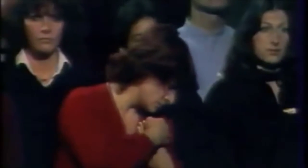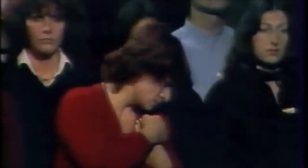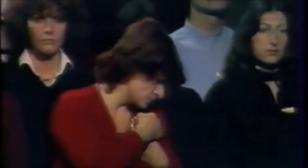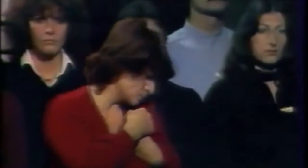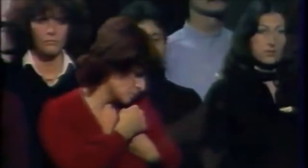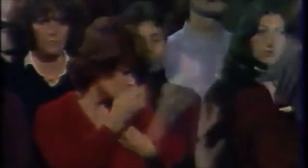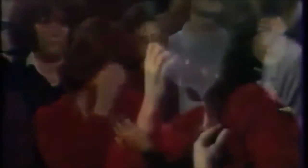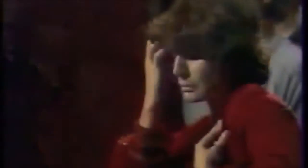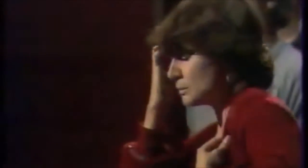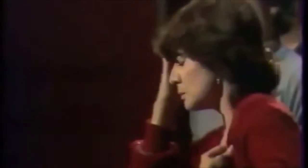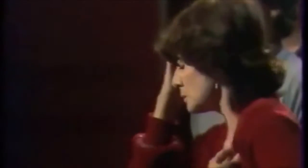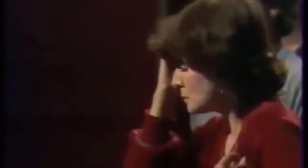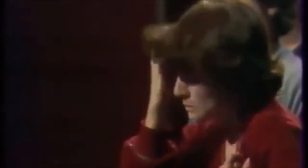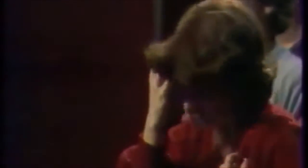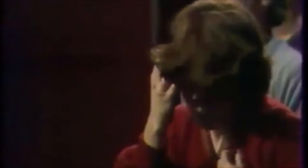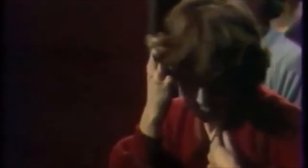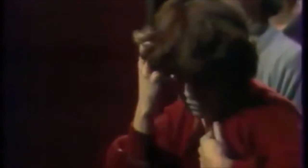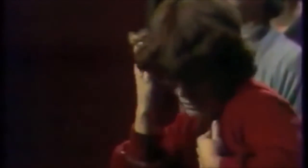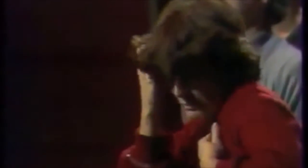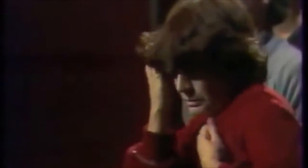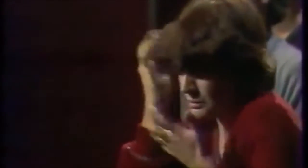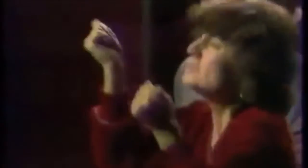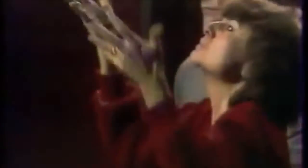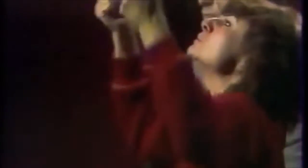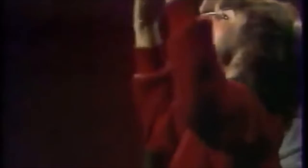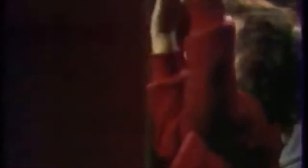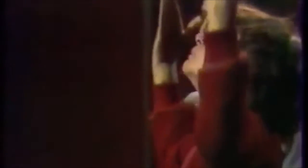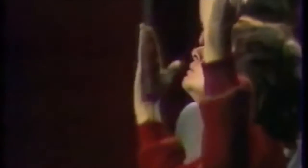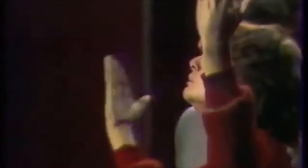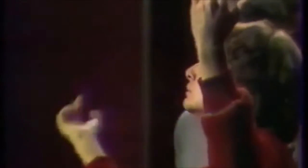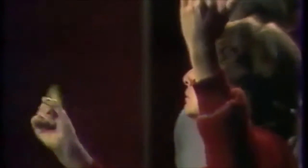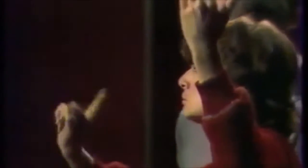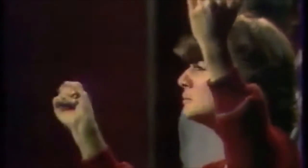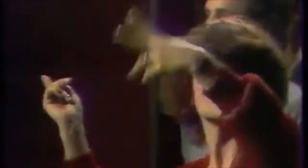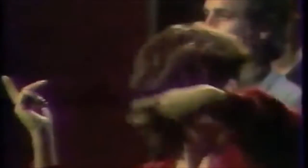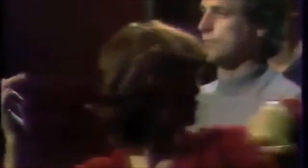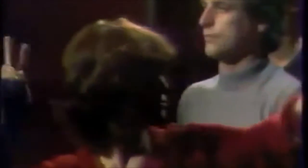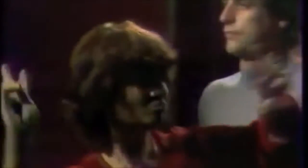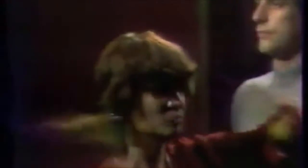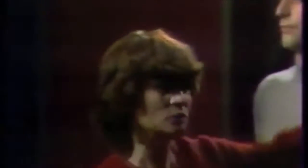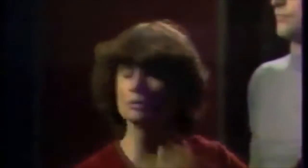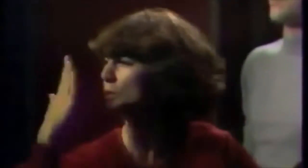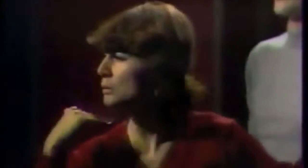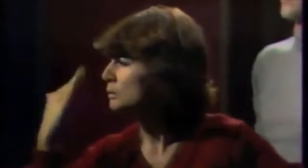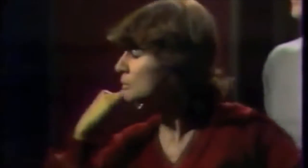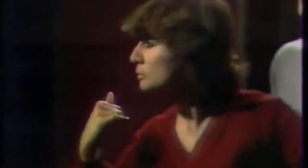Grâce, d'où viens-tu? Mon corps, mon cœur, mon esprit s'agite, l'espoir, enfin